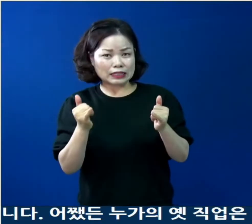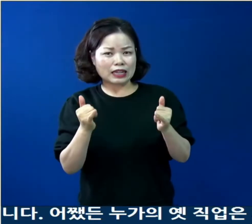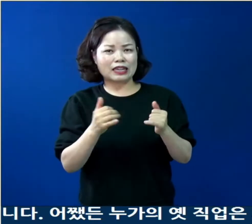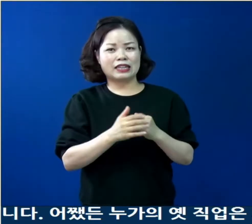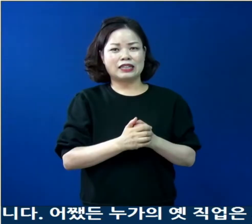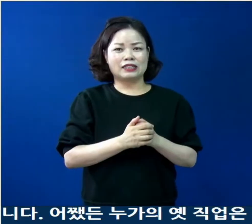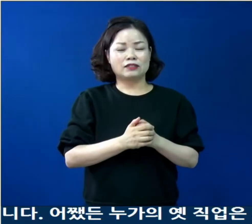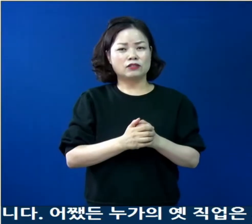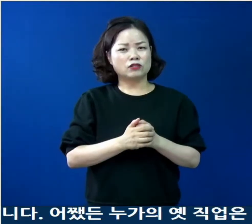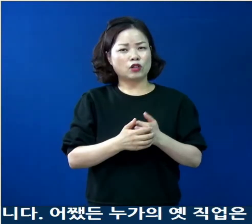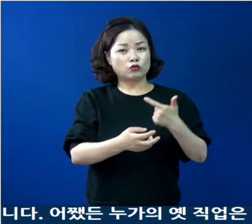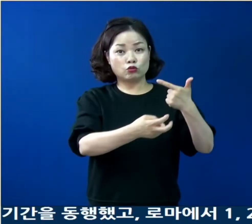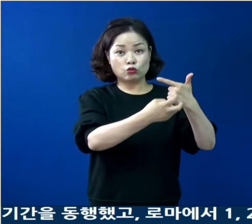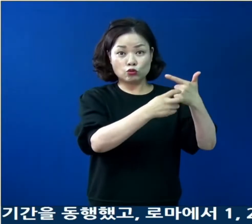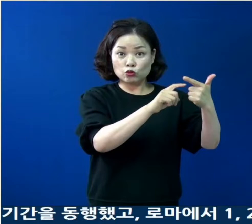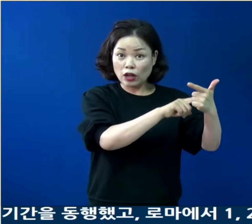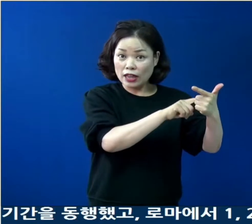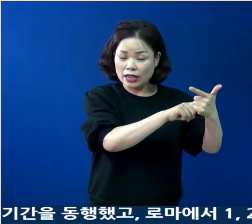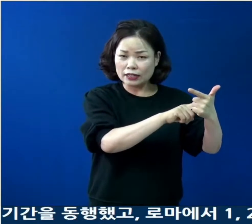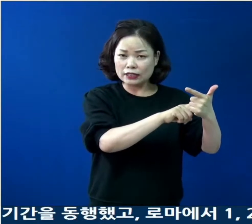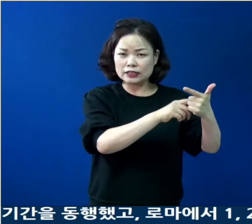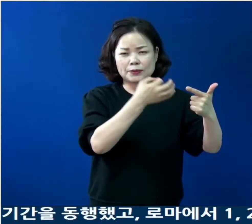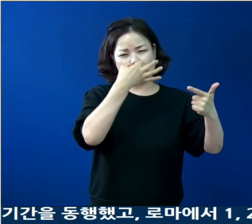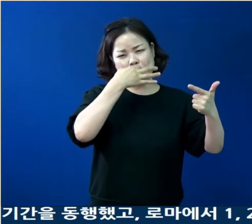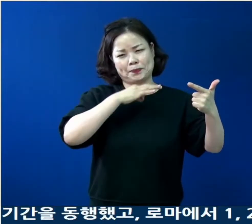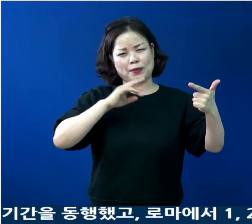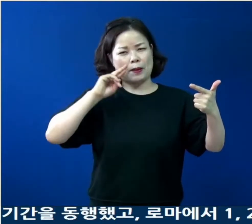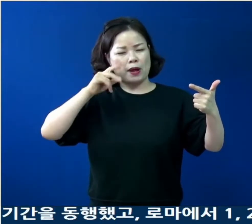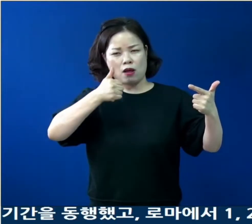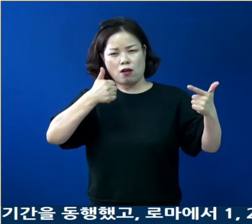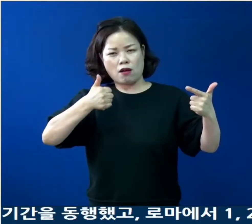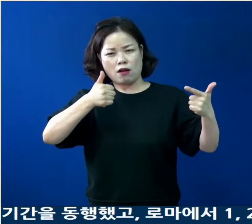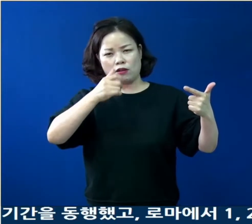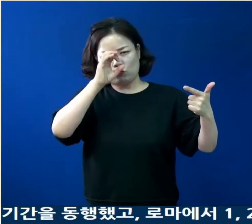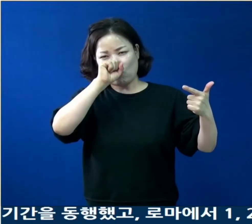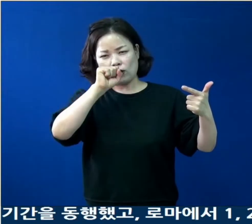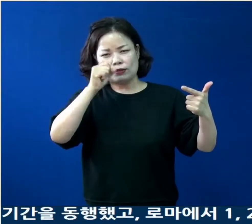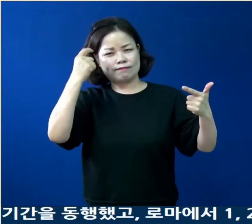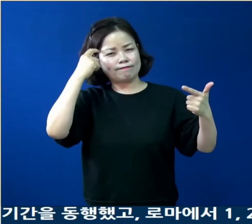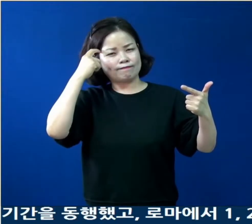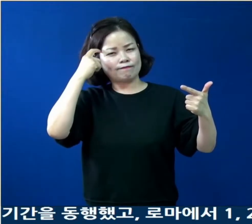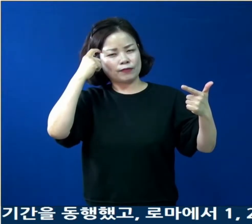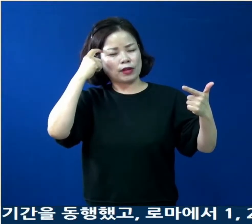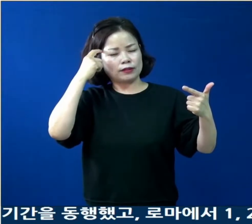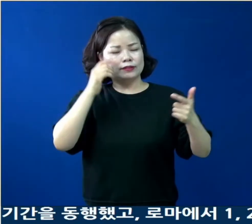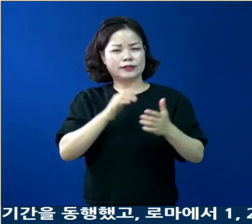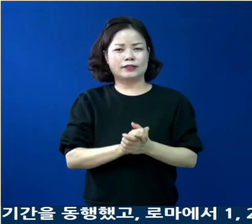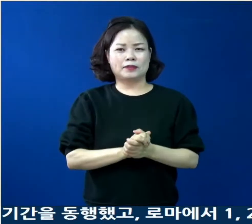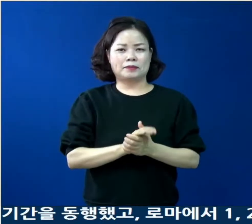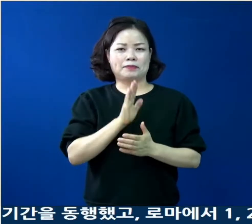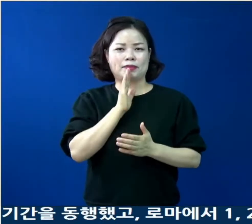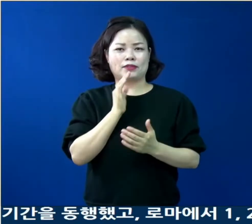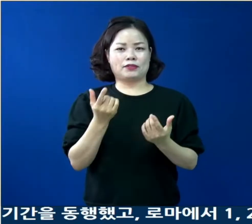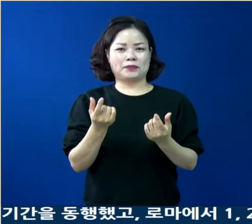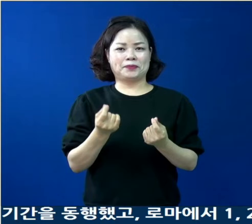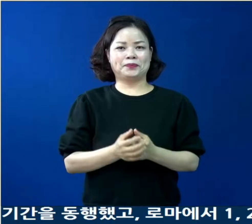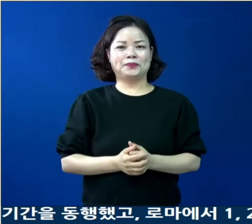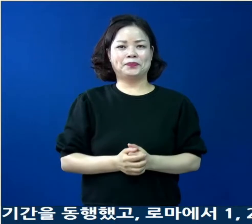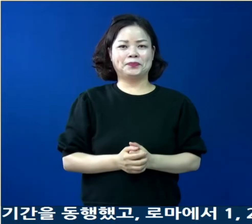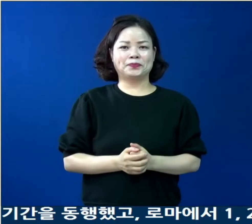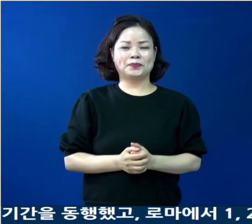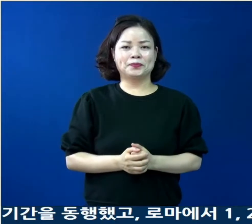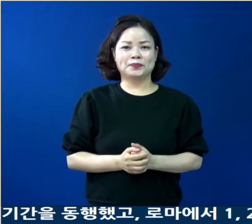되니까. 그래서 누가의 이 유익성은 바울에게 좀 더 있지 않았나, 이렇게 정리해 보는 것은 올바르다 생각이